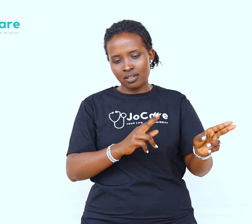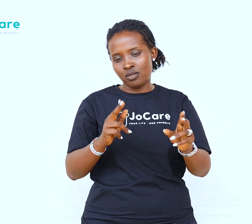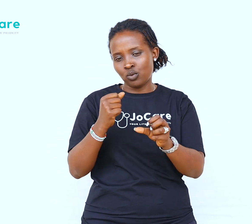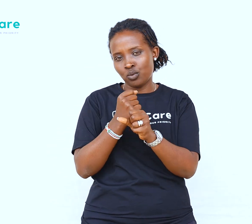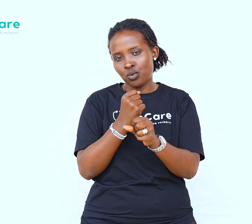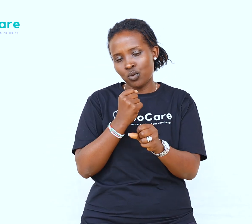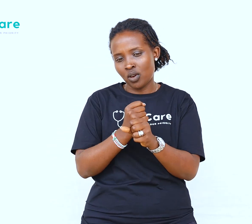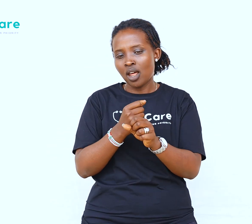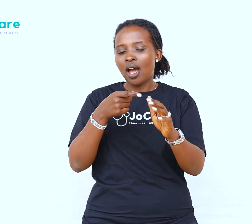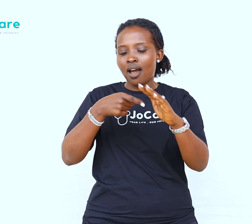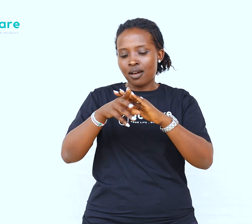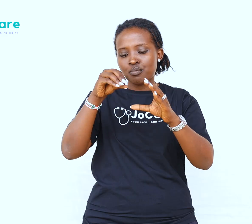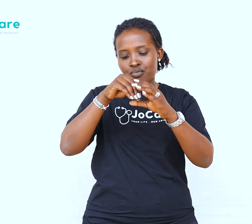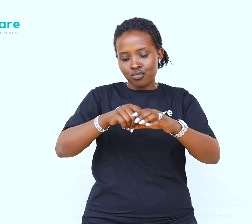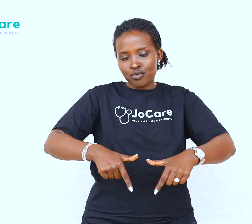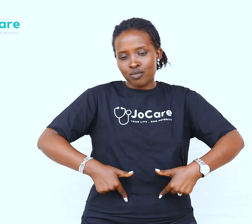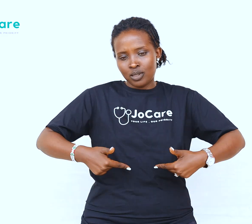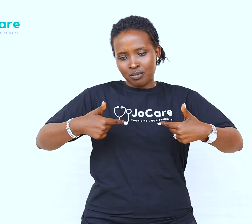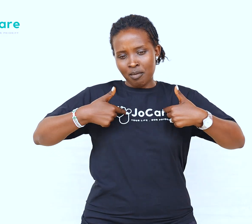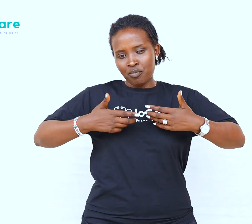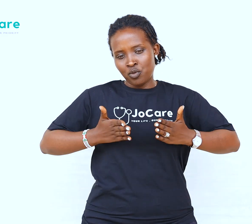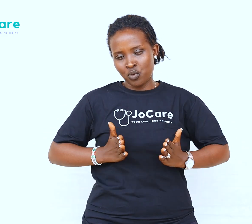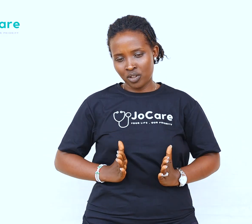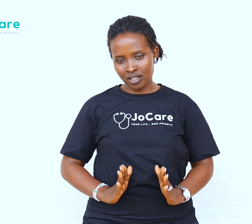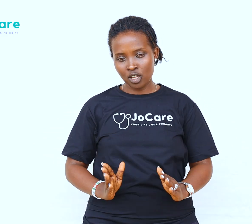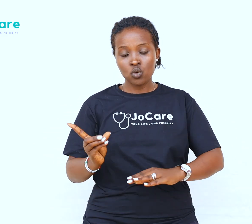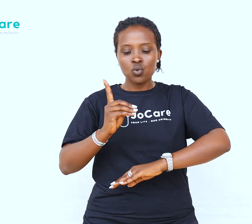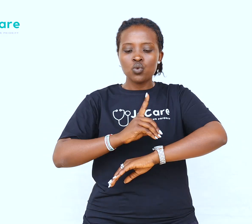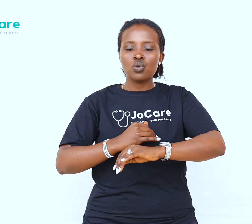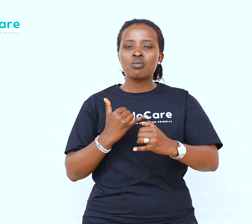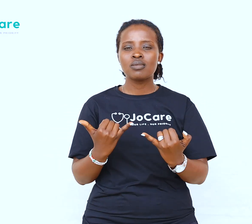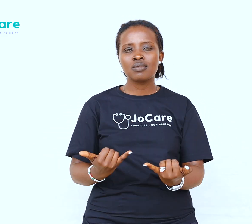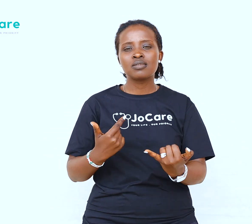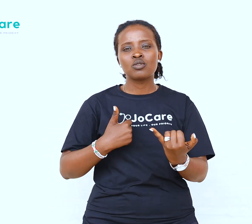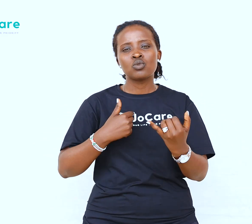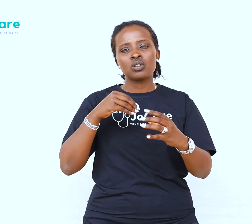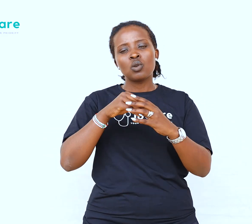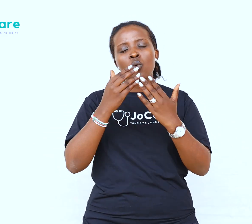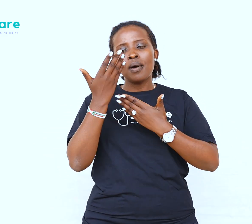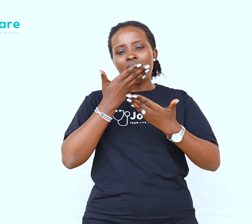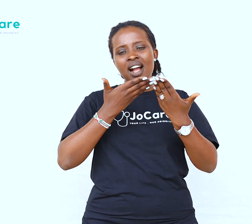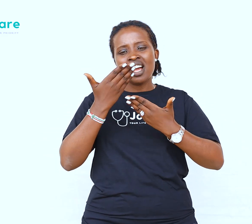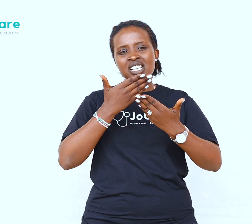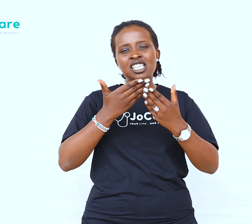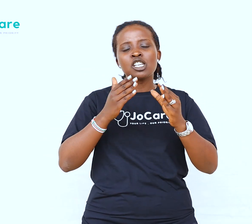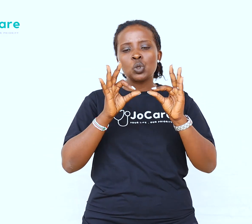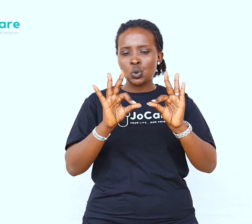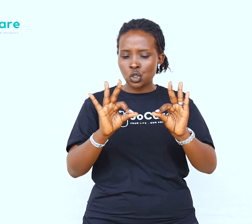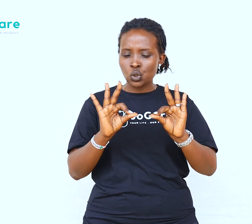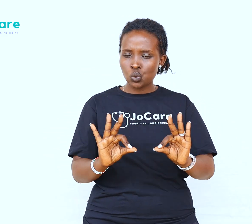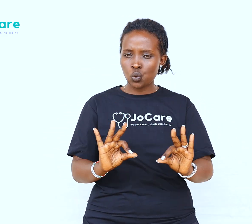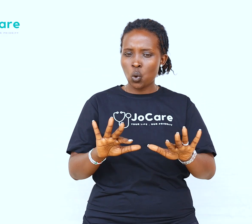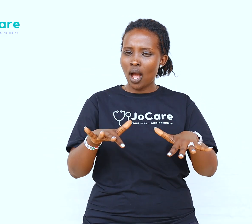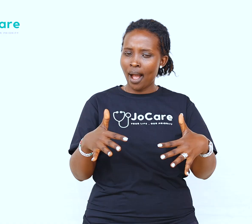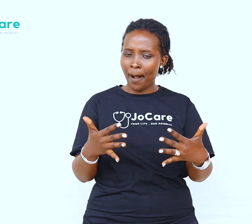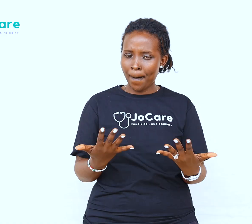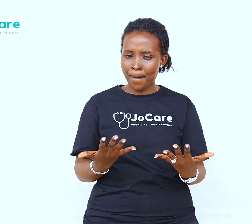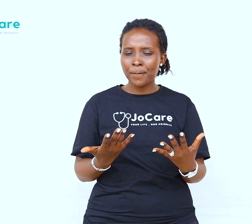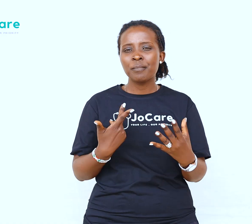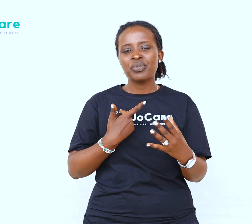ajyanye n'ubuzima bw'imyororokere. Uyu munsi tugiye kubaganira ku isuku mu bigendanye